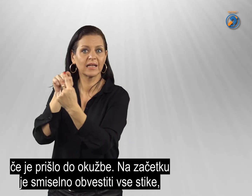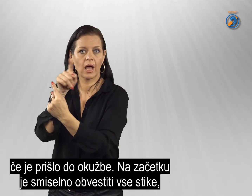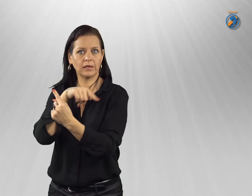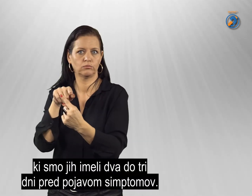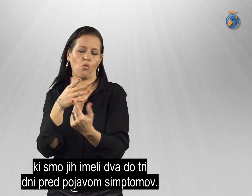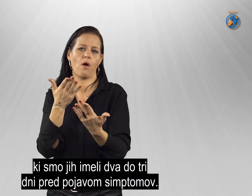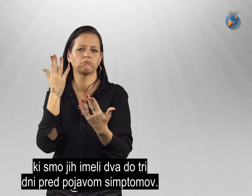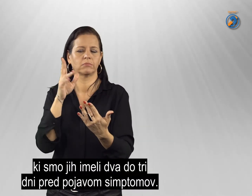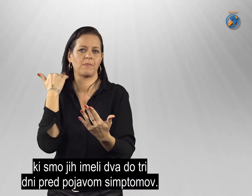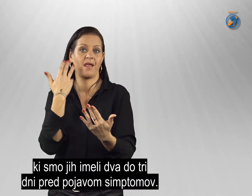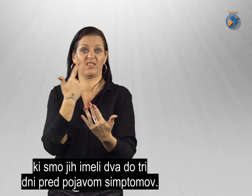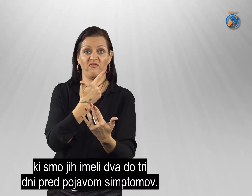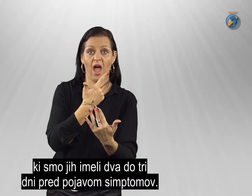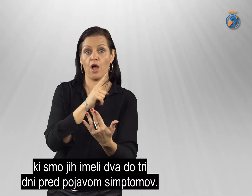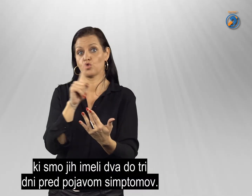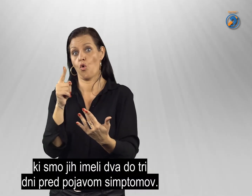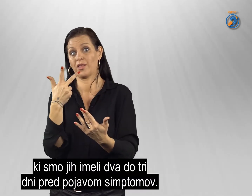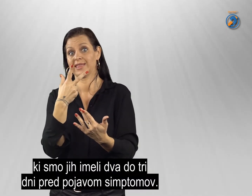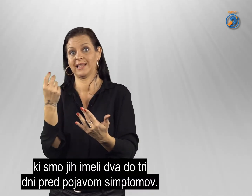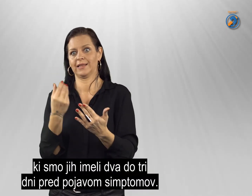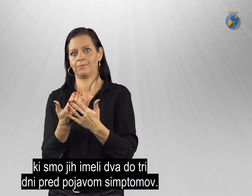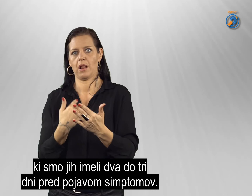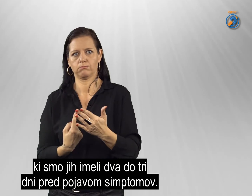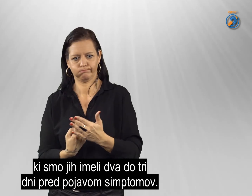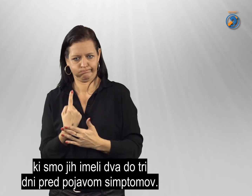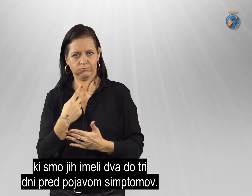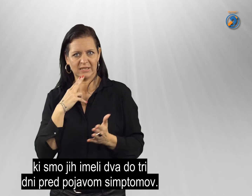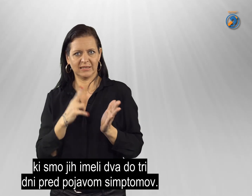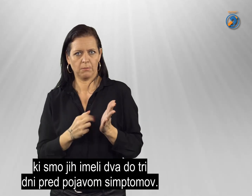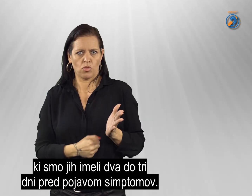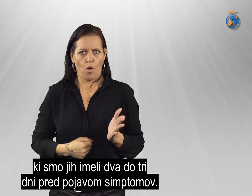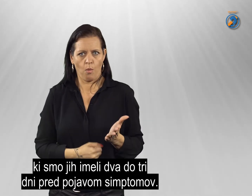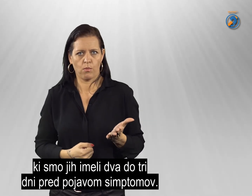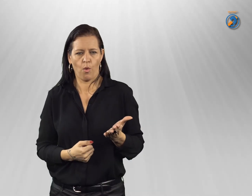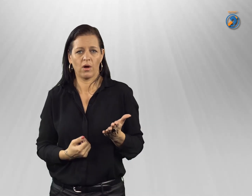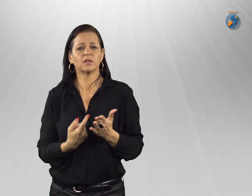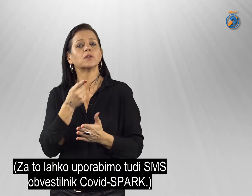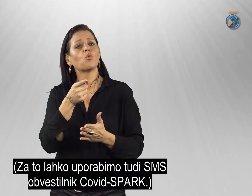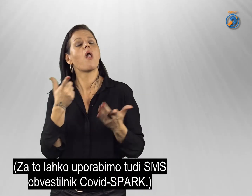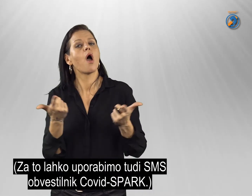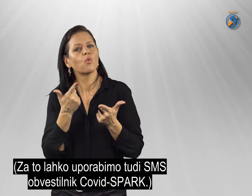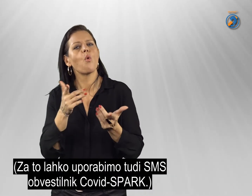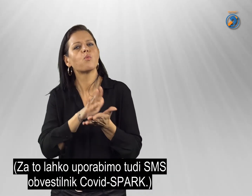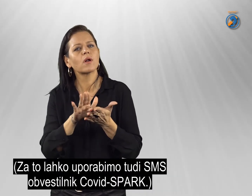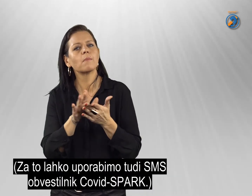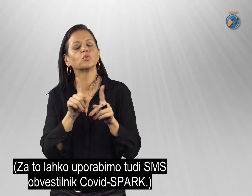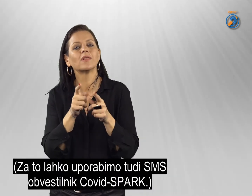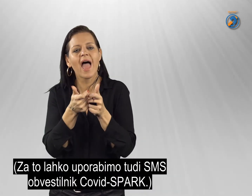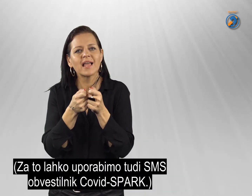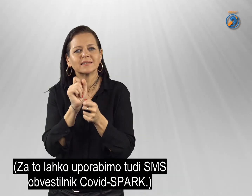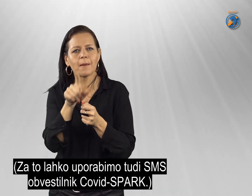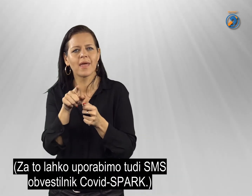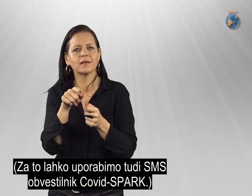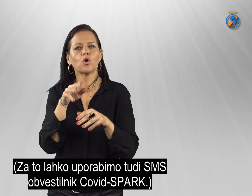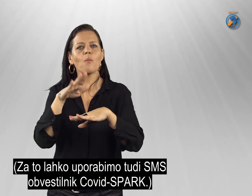imeli 2 do 3 dni pred pojavom simptomov. Zato lahko